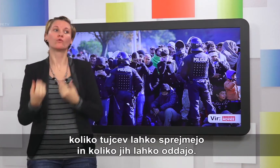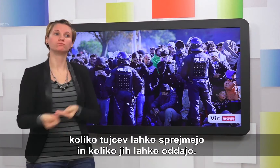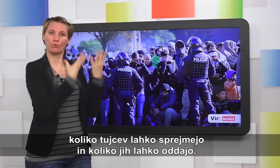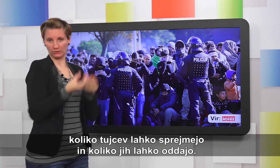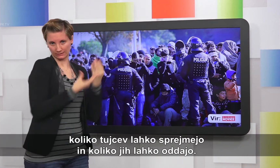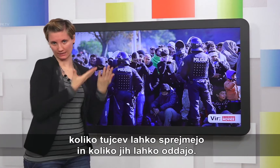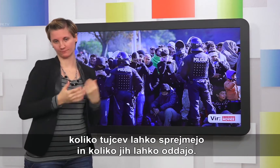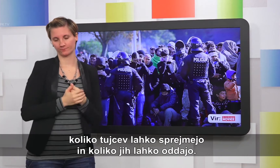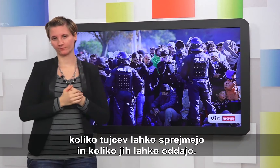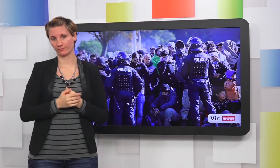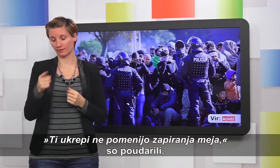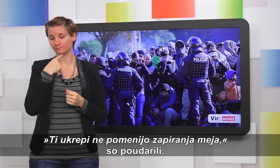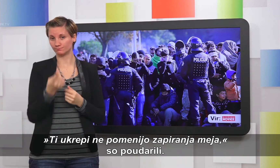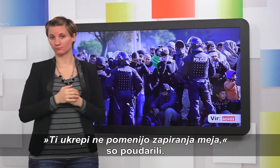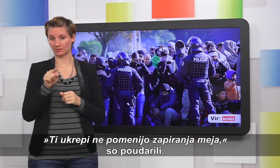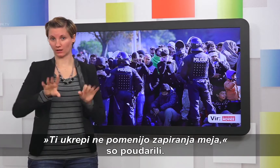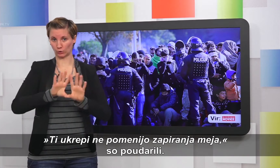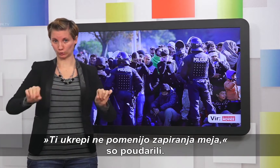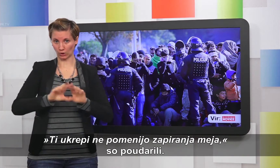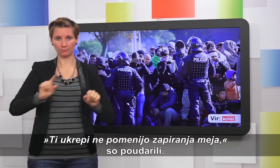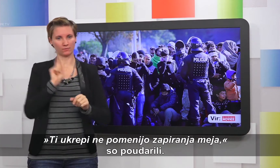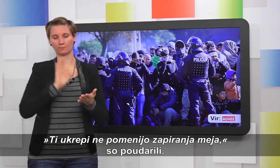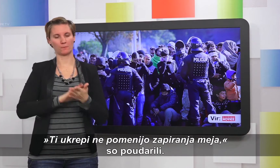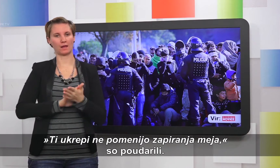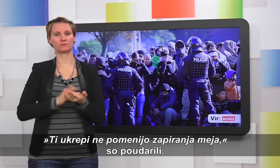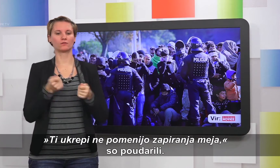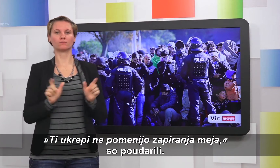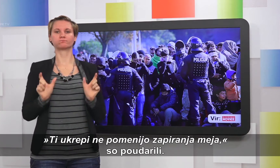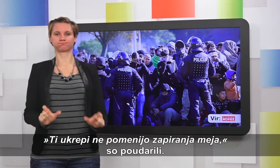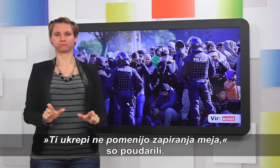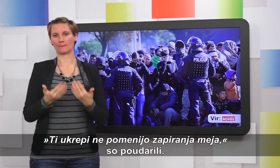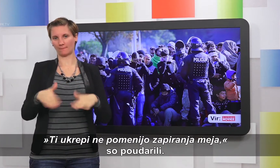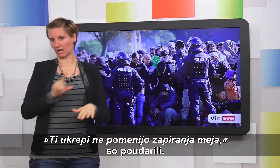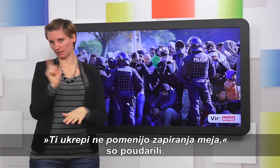Thank you.